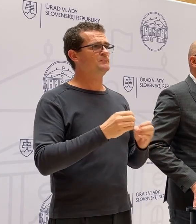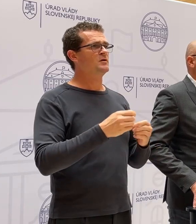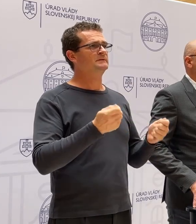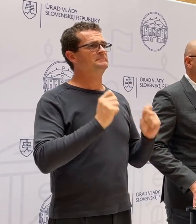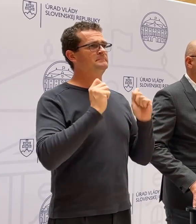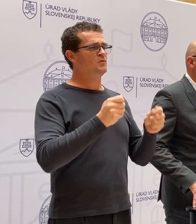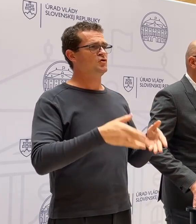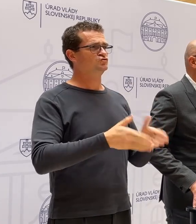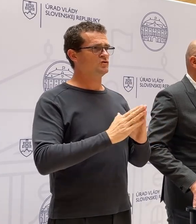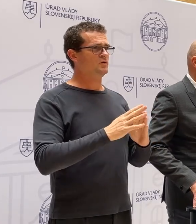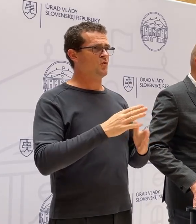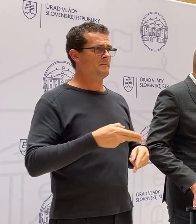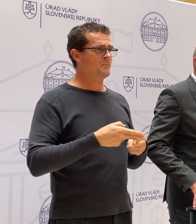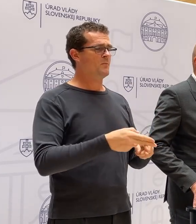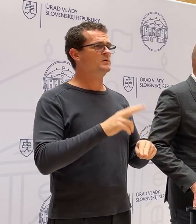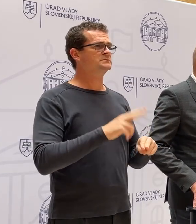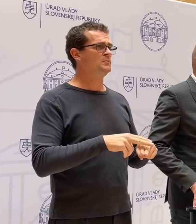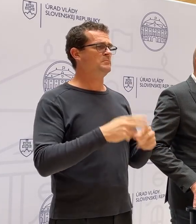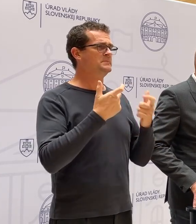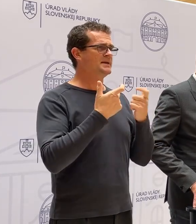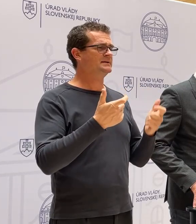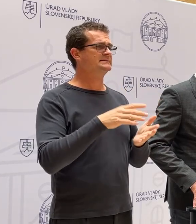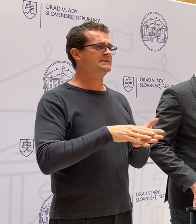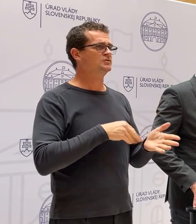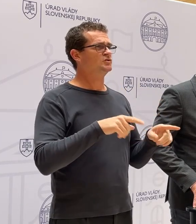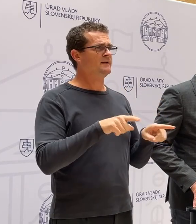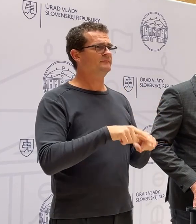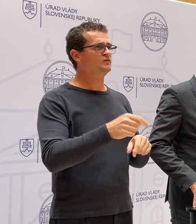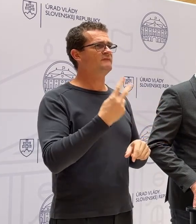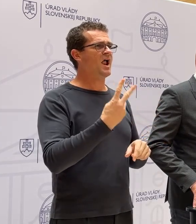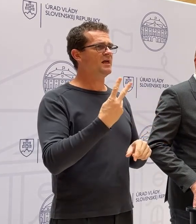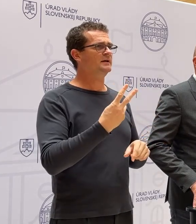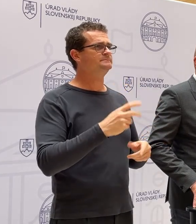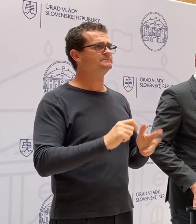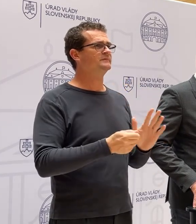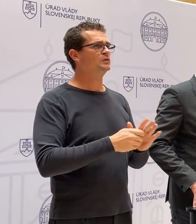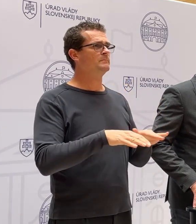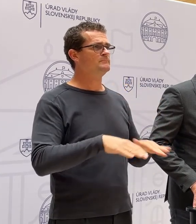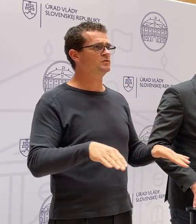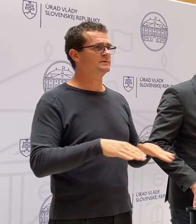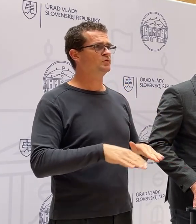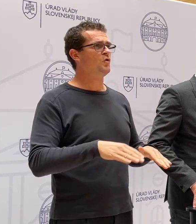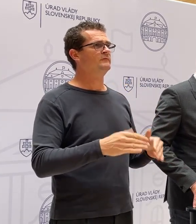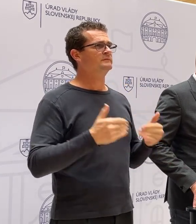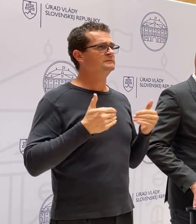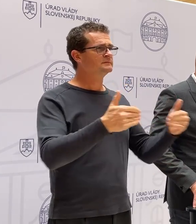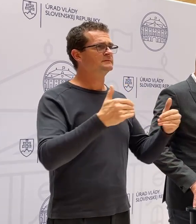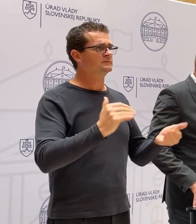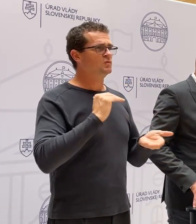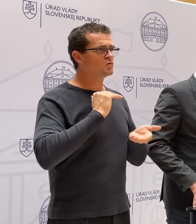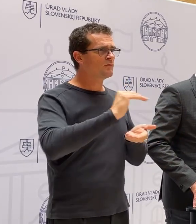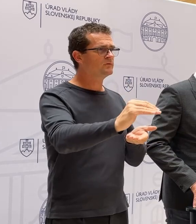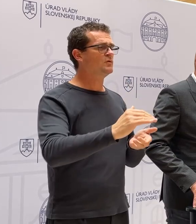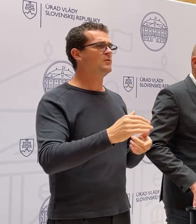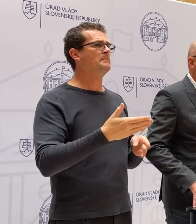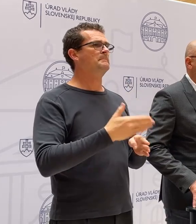v septembri podá žiadosť o investičnú pomoc a potom samozrejme začne to isté, čo Valaliky. Výkup pozemkov, planírovanie, zrovnanie,